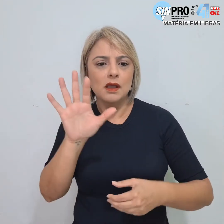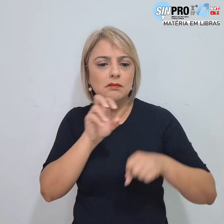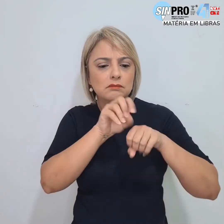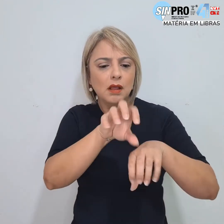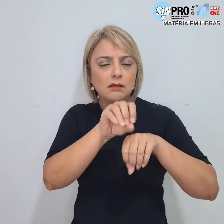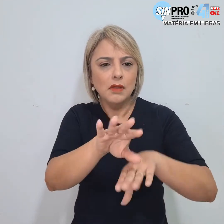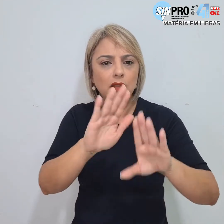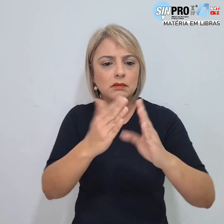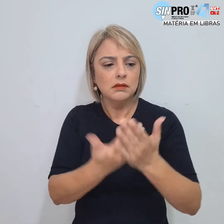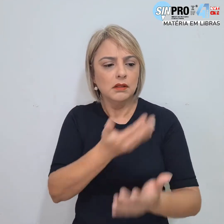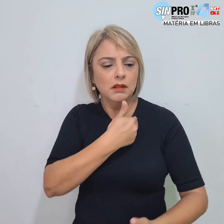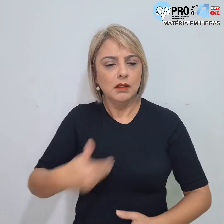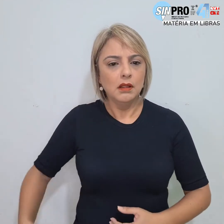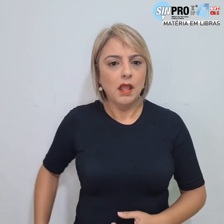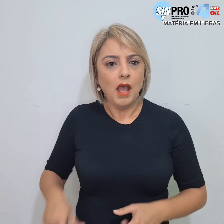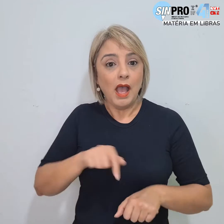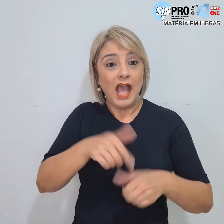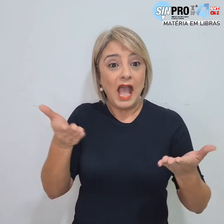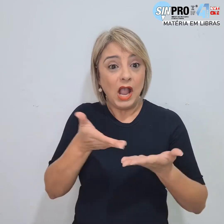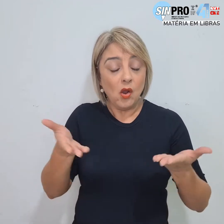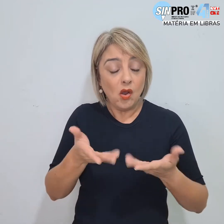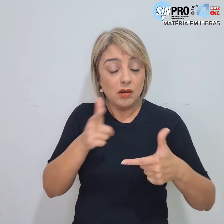educação pública neste tempo de crise sanitária.